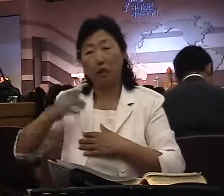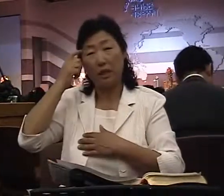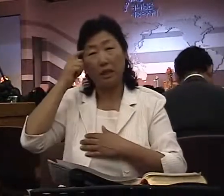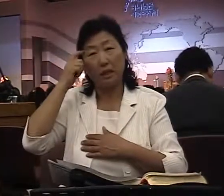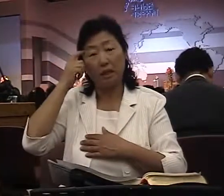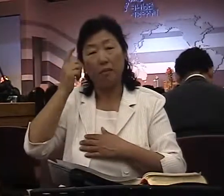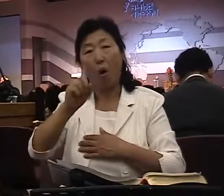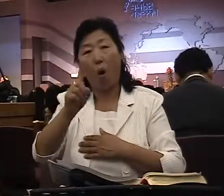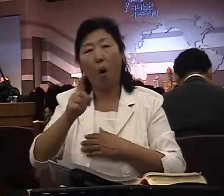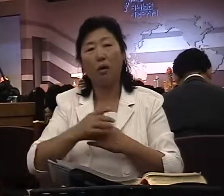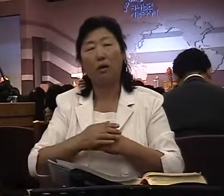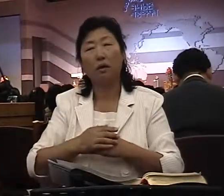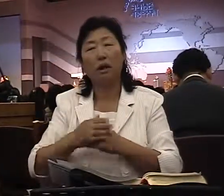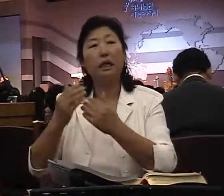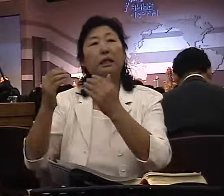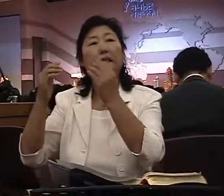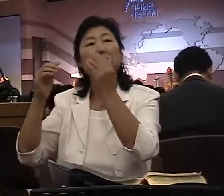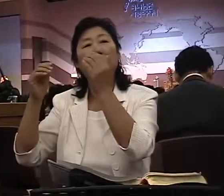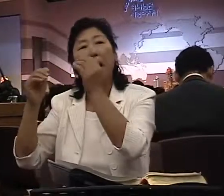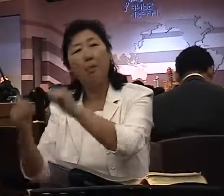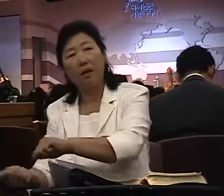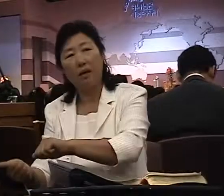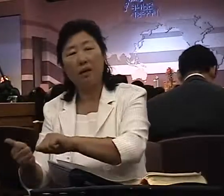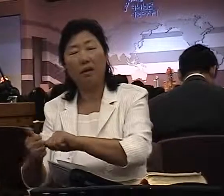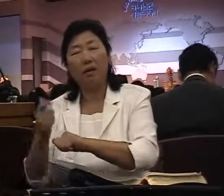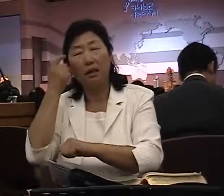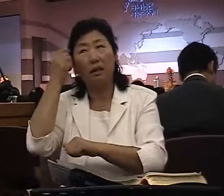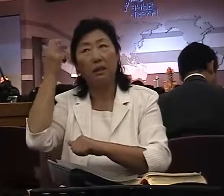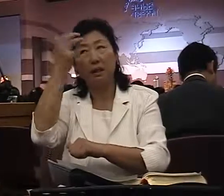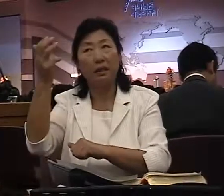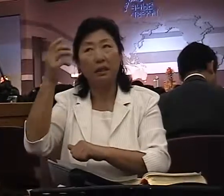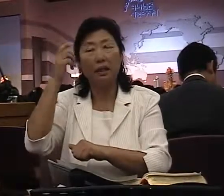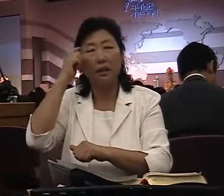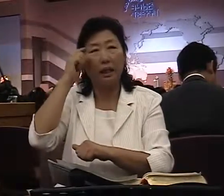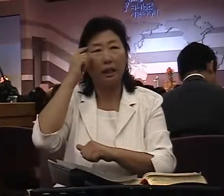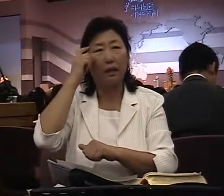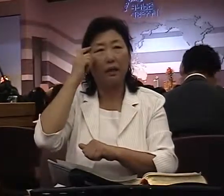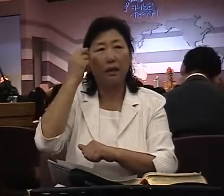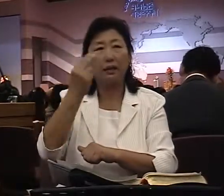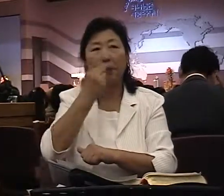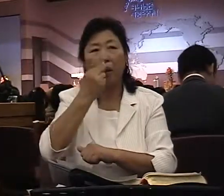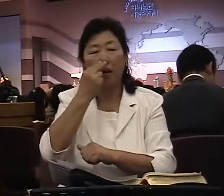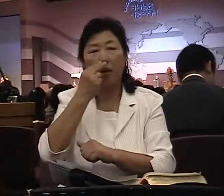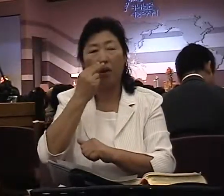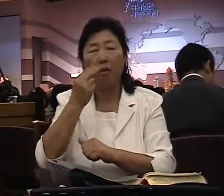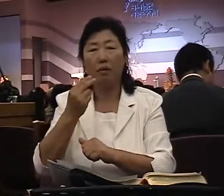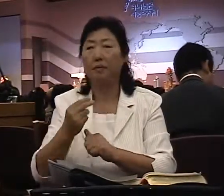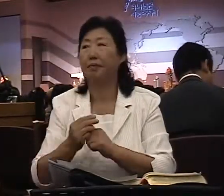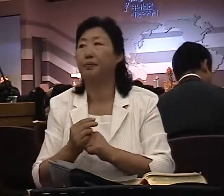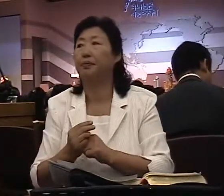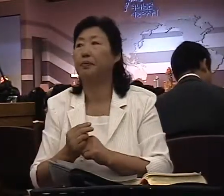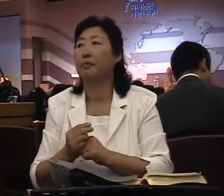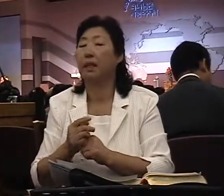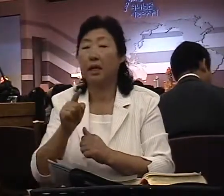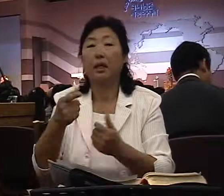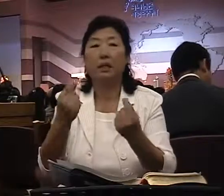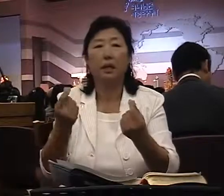뭐라고요? 사망이요. 영의 생각은 뭐라고요? 생명과 평안. 이렇게 다룰 수가 없어요.